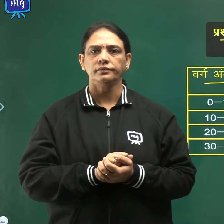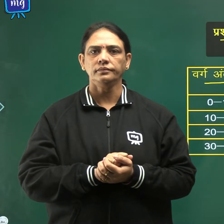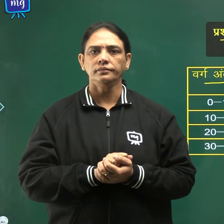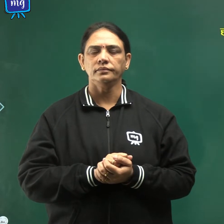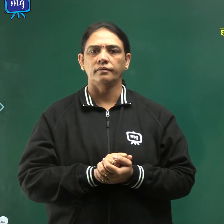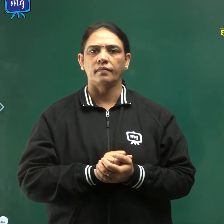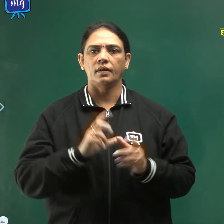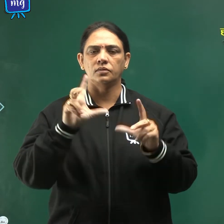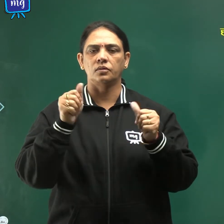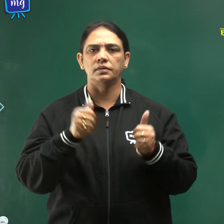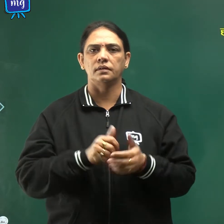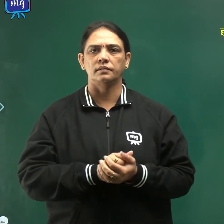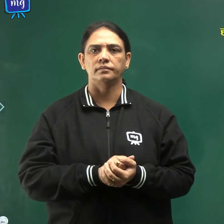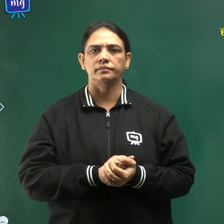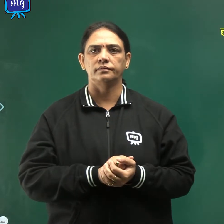हल